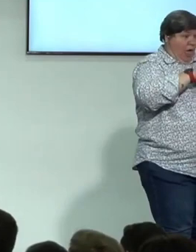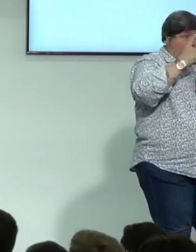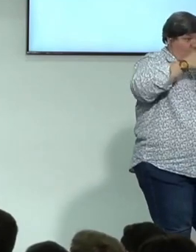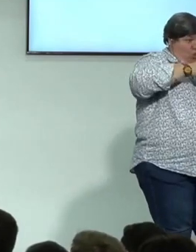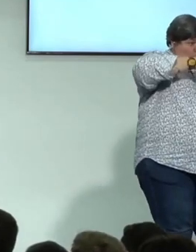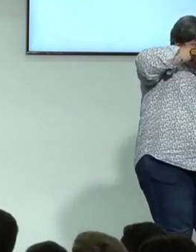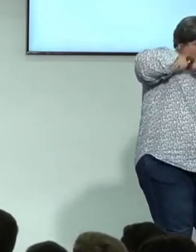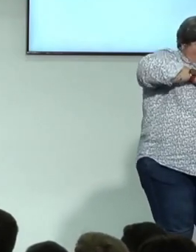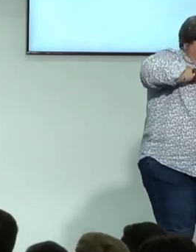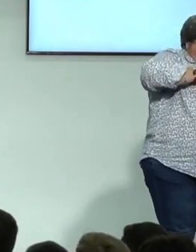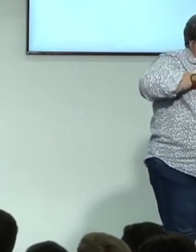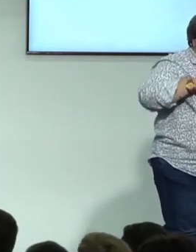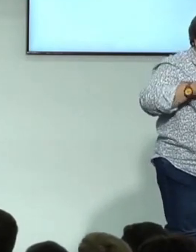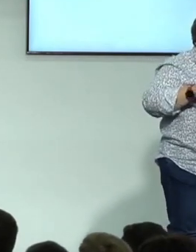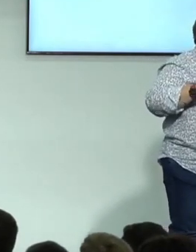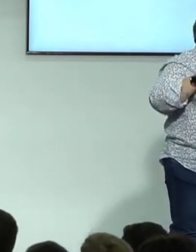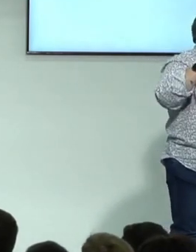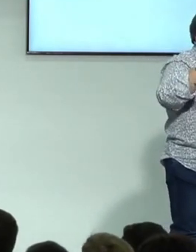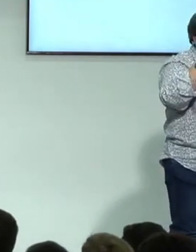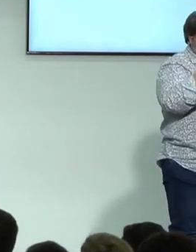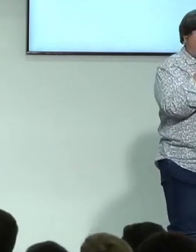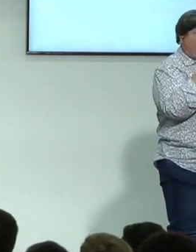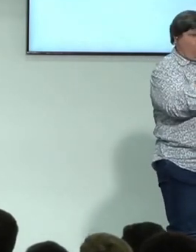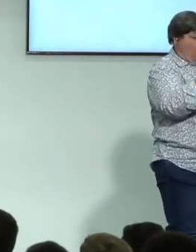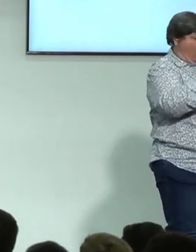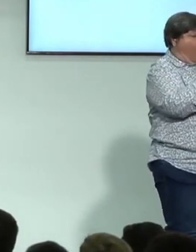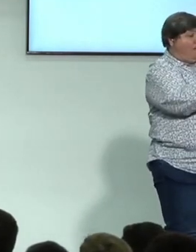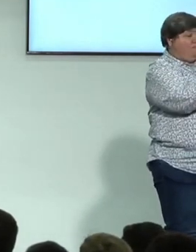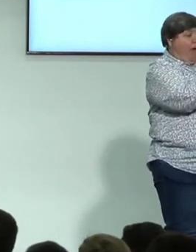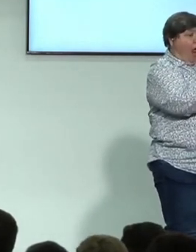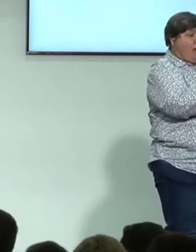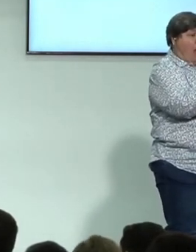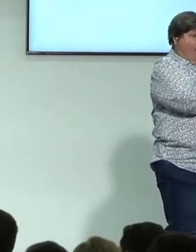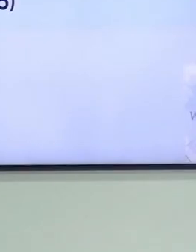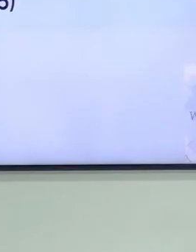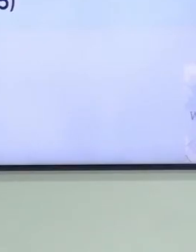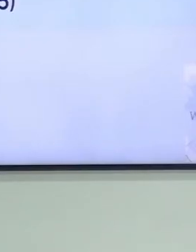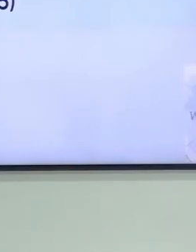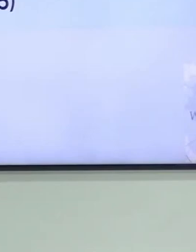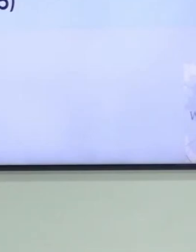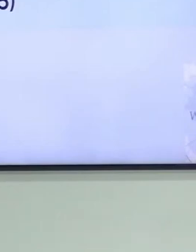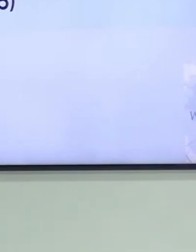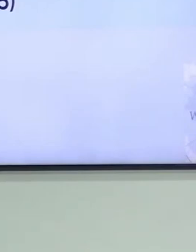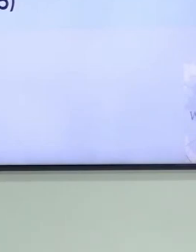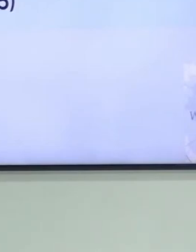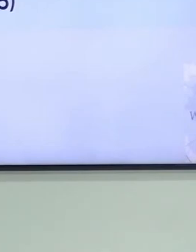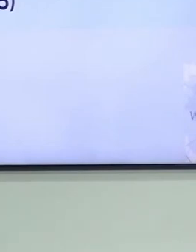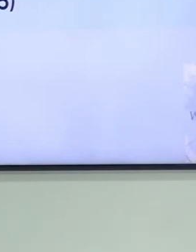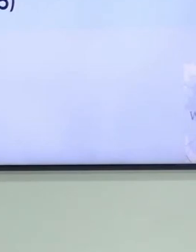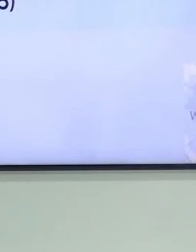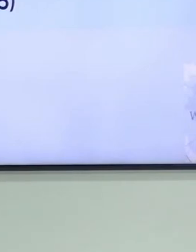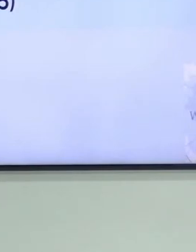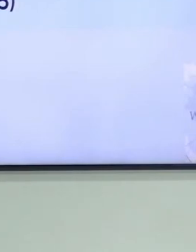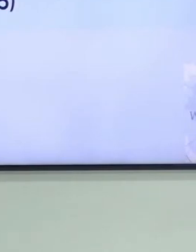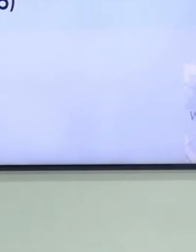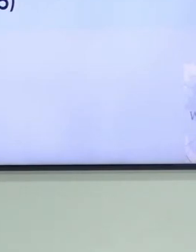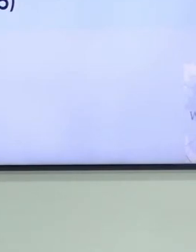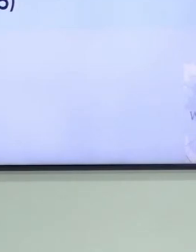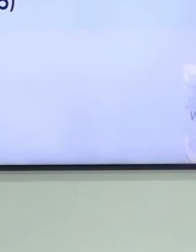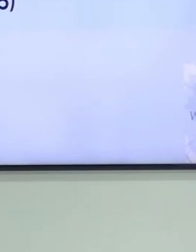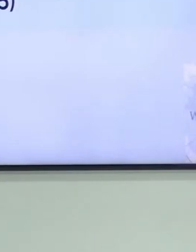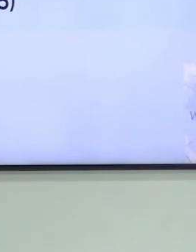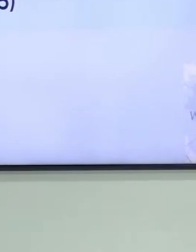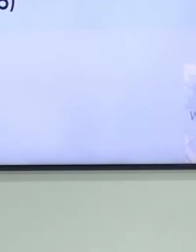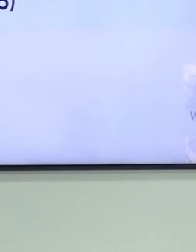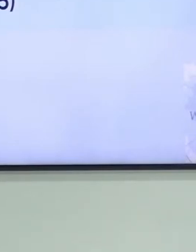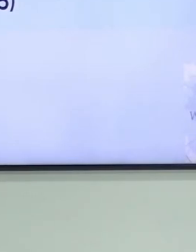afforceer? Is daar 'n knoppie wat ek druk en nou sê die Heilige Gees vir my, verander jou gesindheid? Of is dit iets wat ek aktief moet kies?